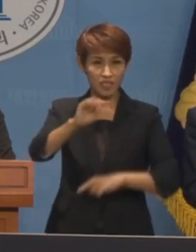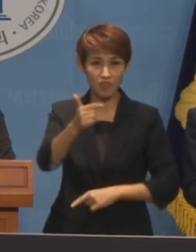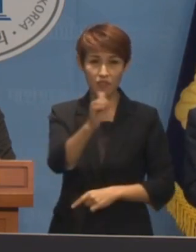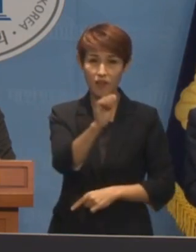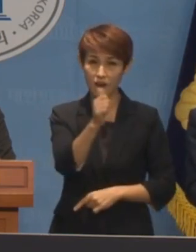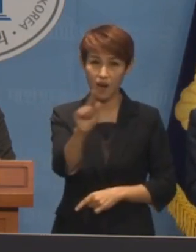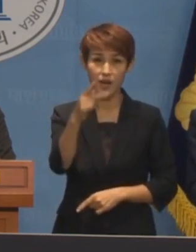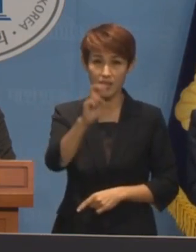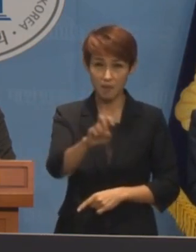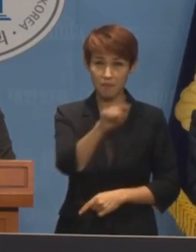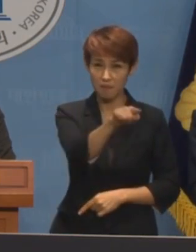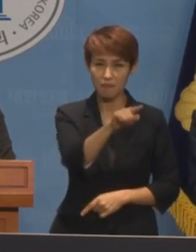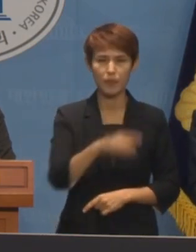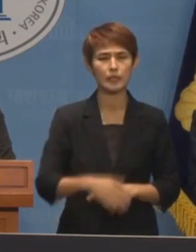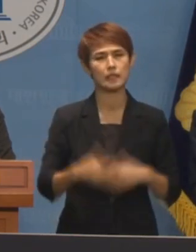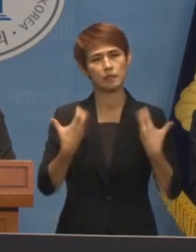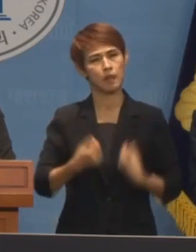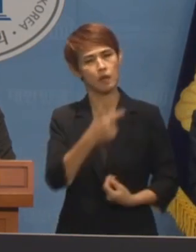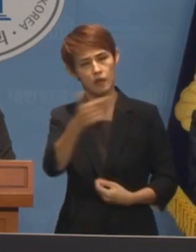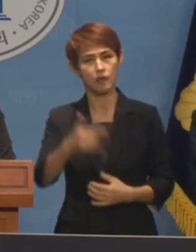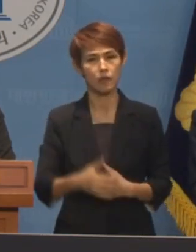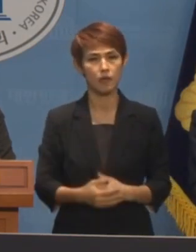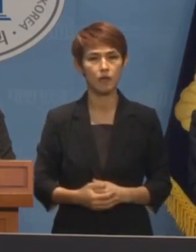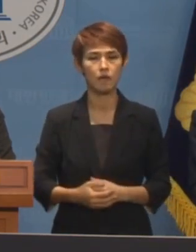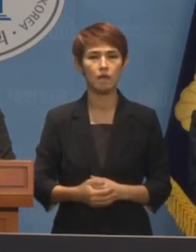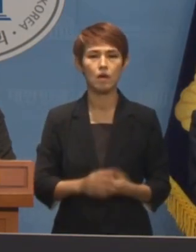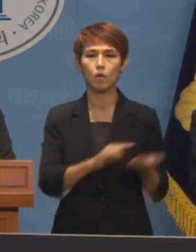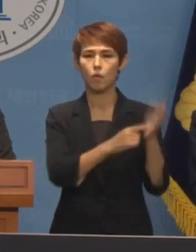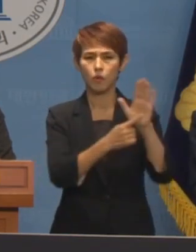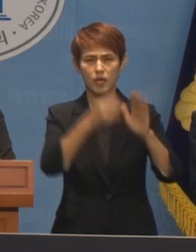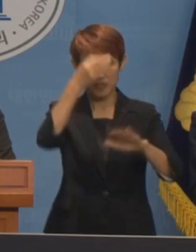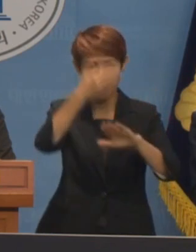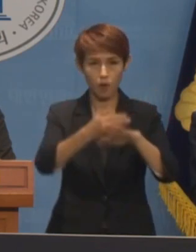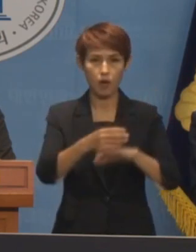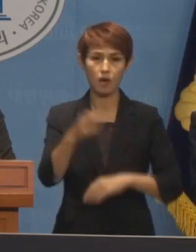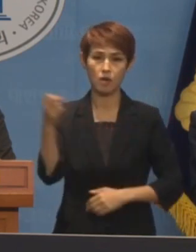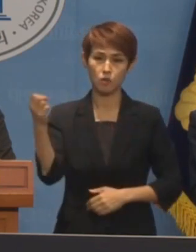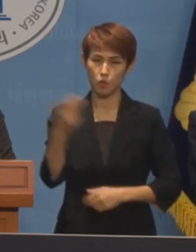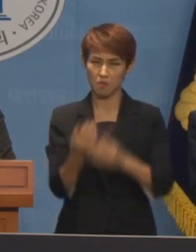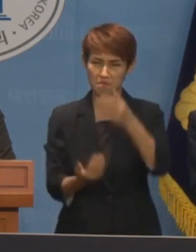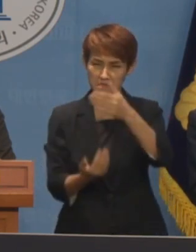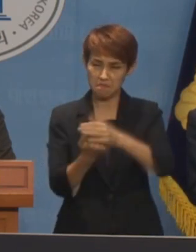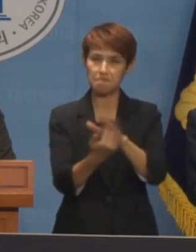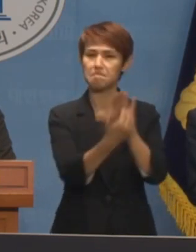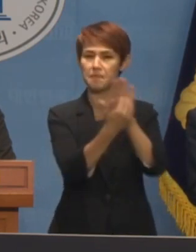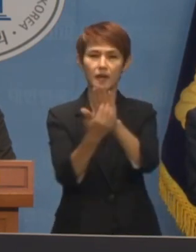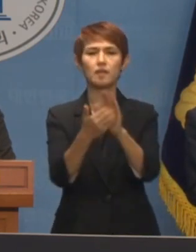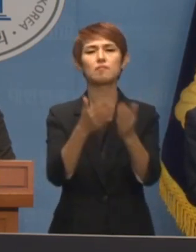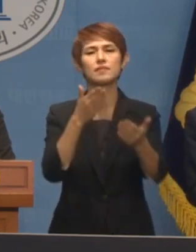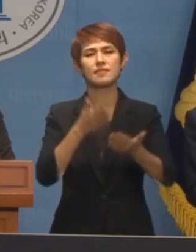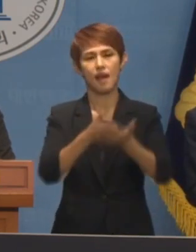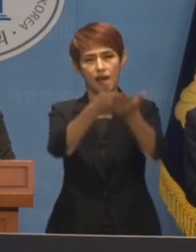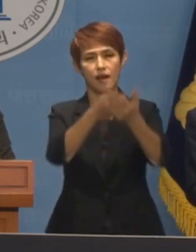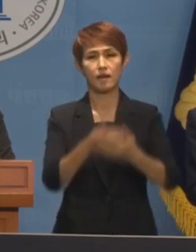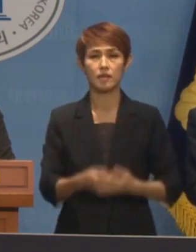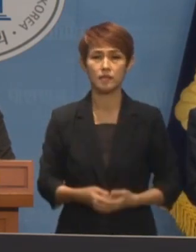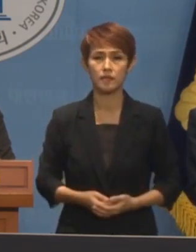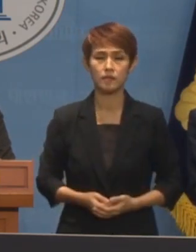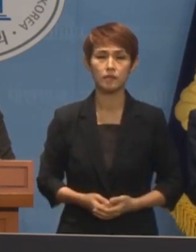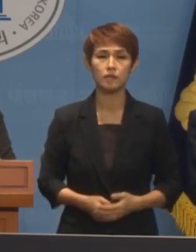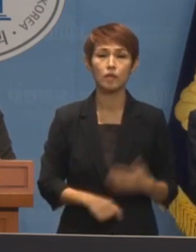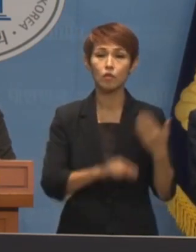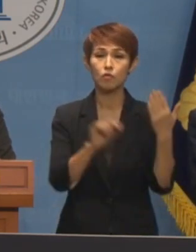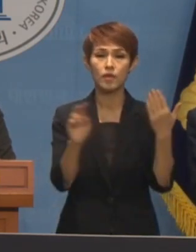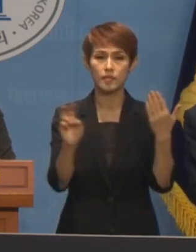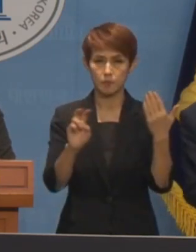의원에 대해 크게 실망하며 공개 사과와 재발 방지를 강력 촉구한다. 2023년 9월